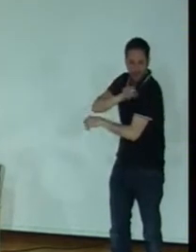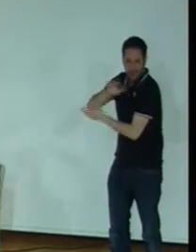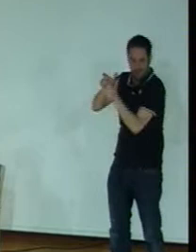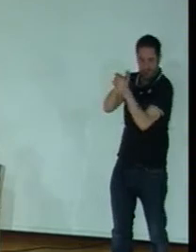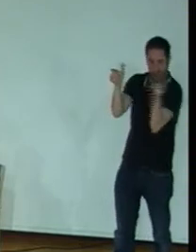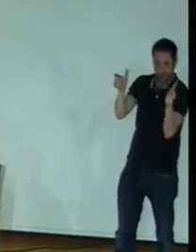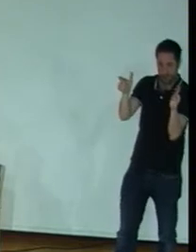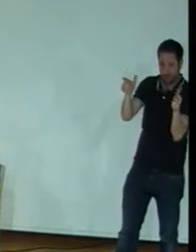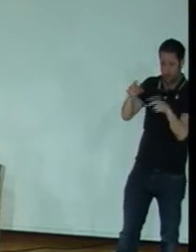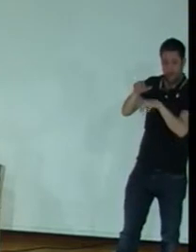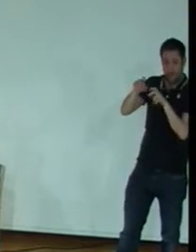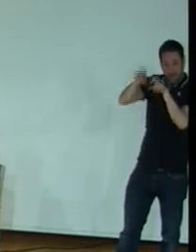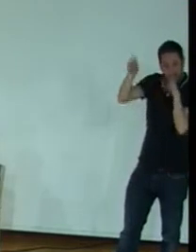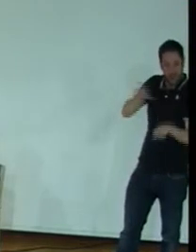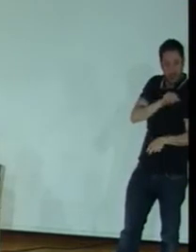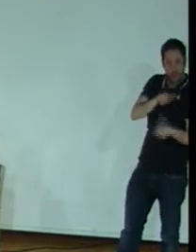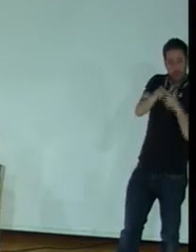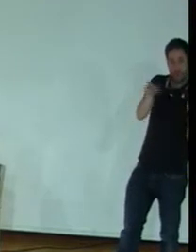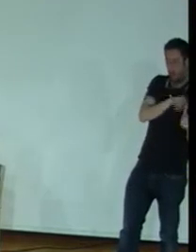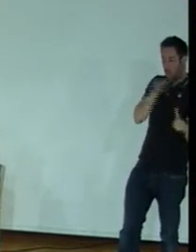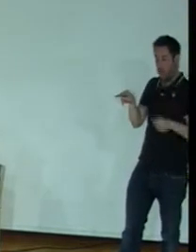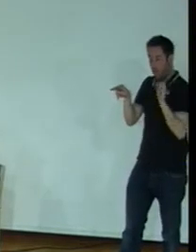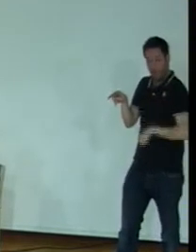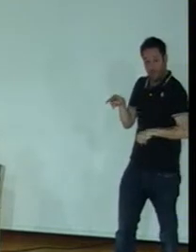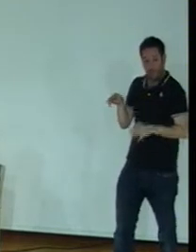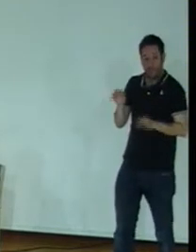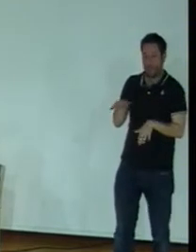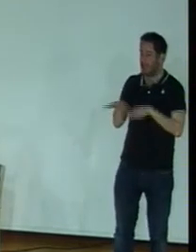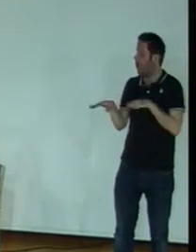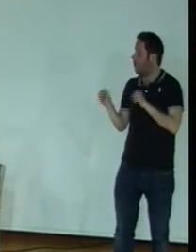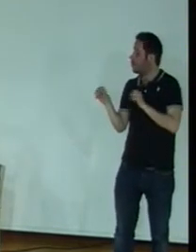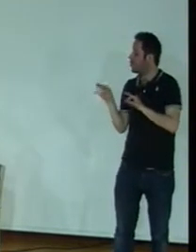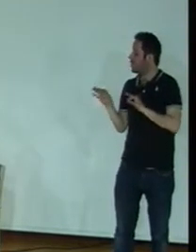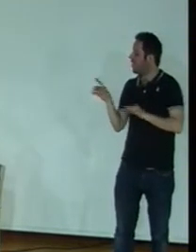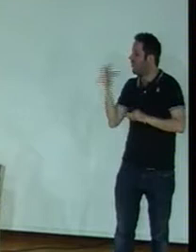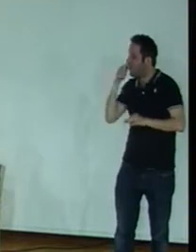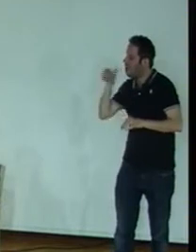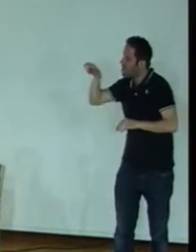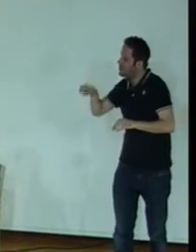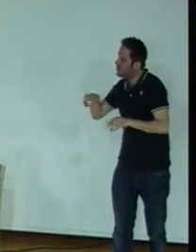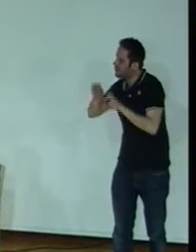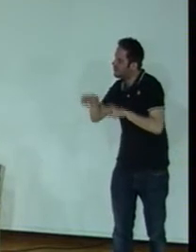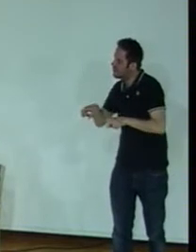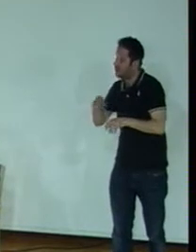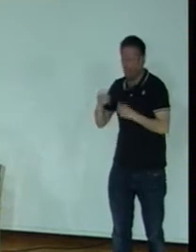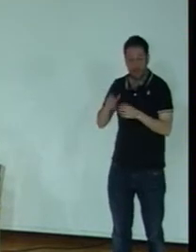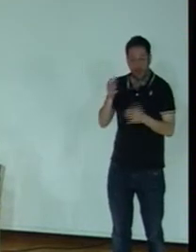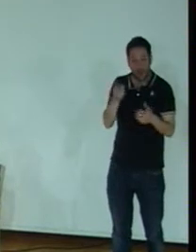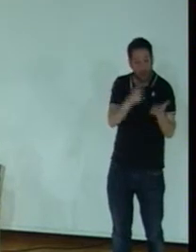à des fichiers de police pour des cas de recrutement ou même pour accorder ou non des emprunts. Est-ce